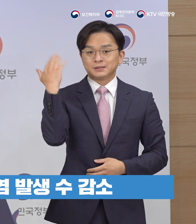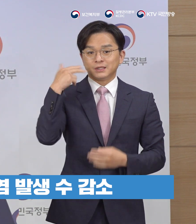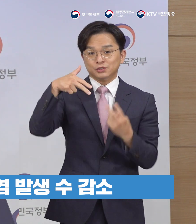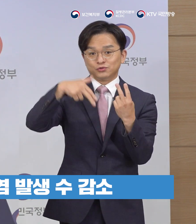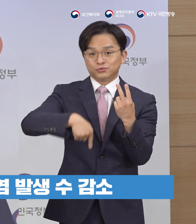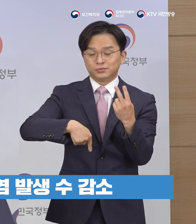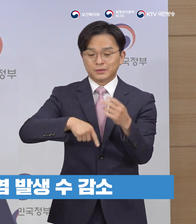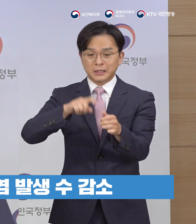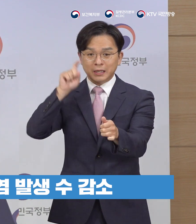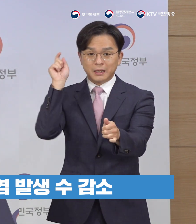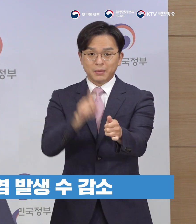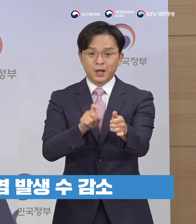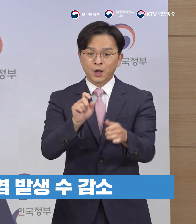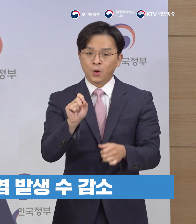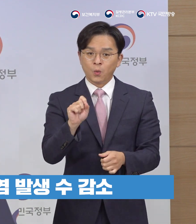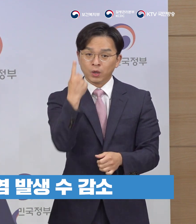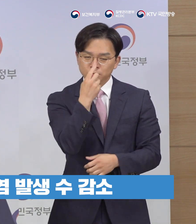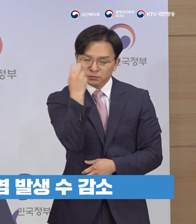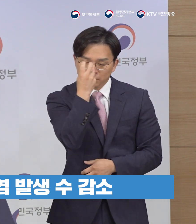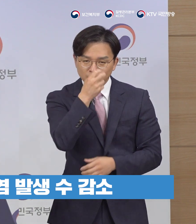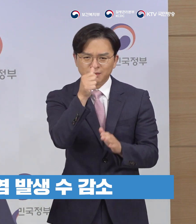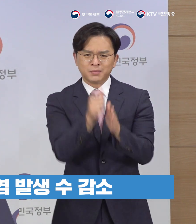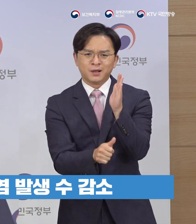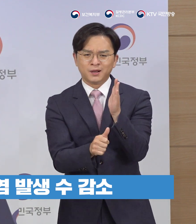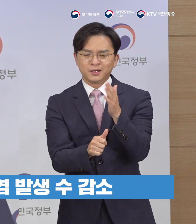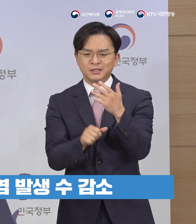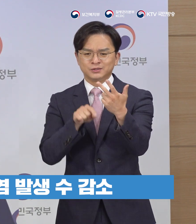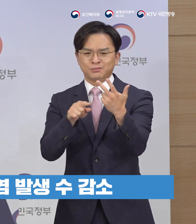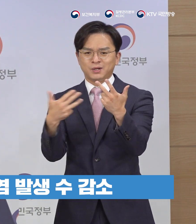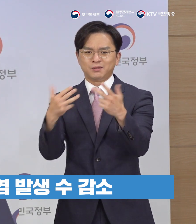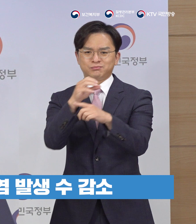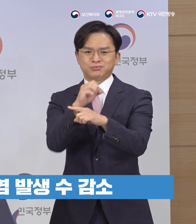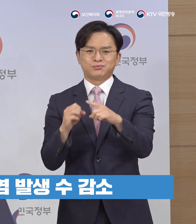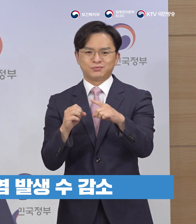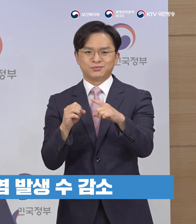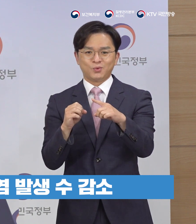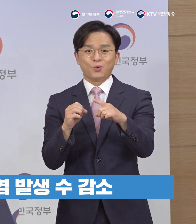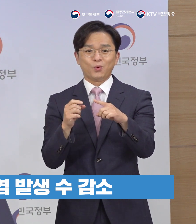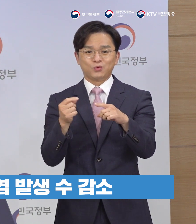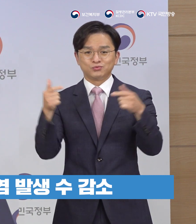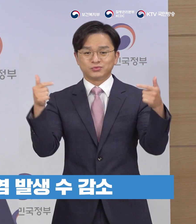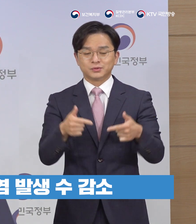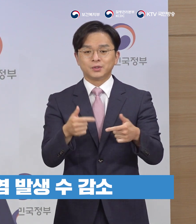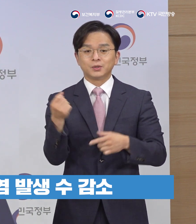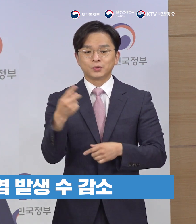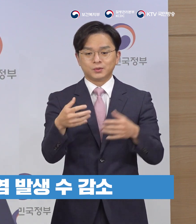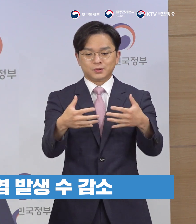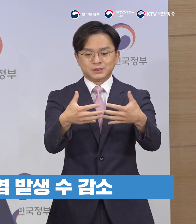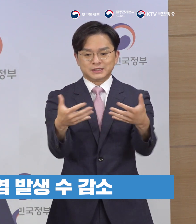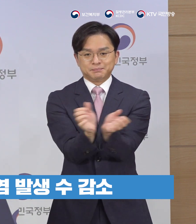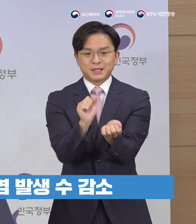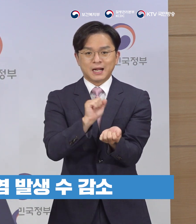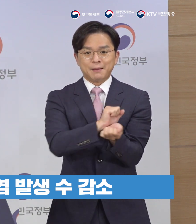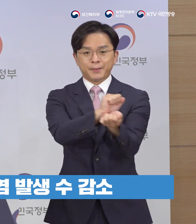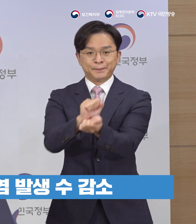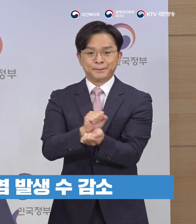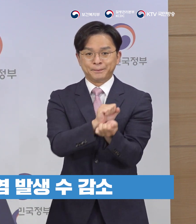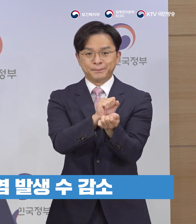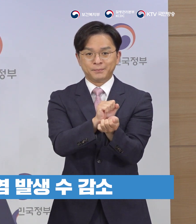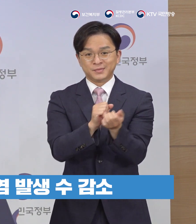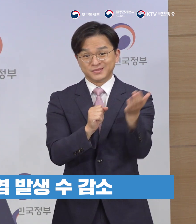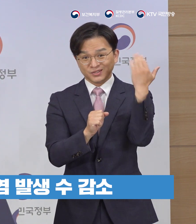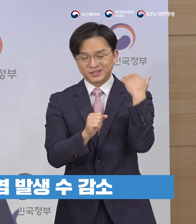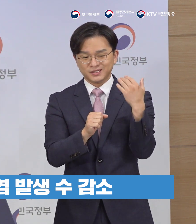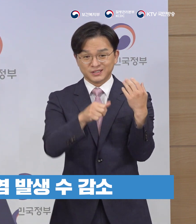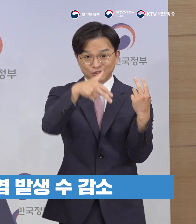지난 2주간 감염 경로를 파악하지 못한 환자의 비율은 7%대로 낮추어졌고, 집단 감염의